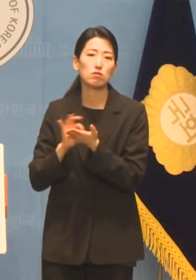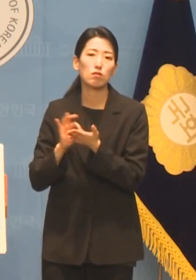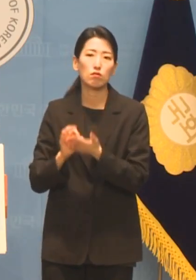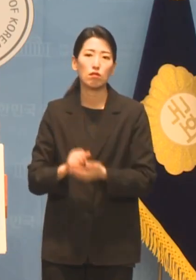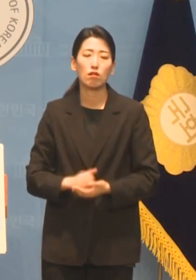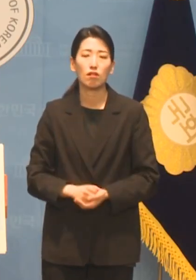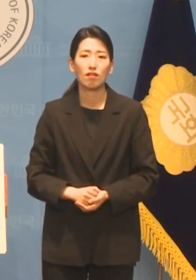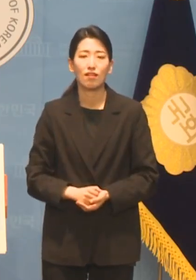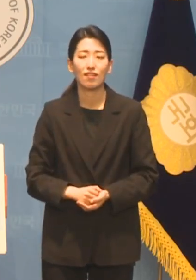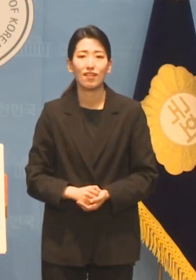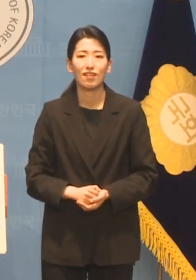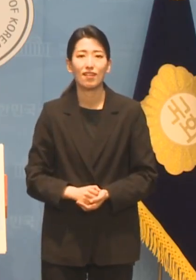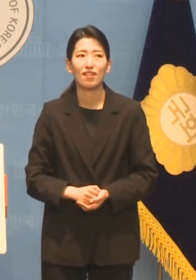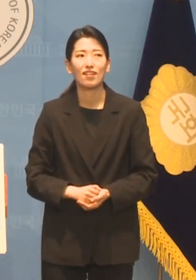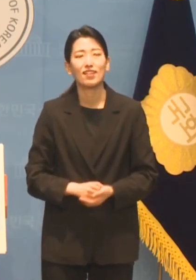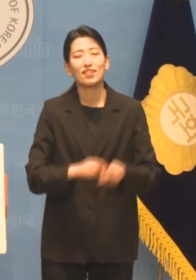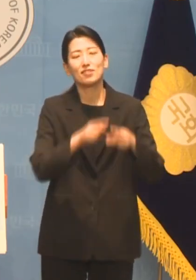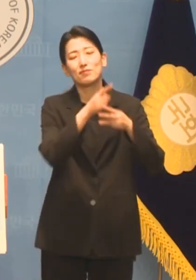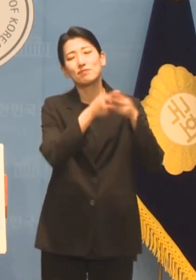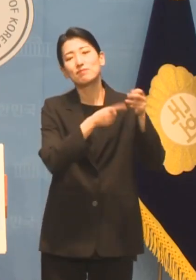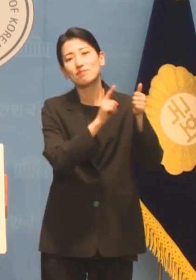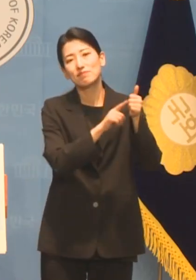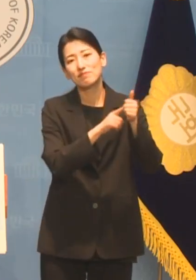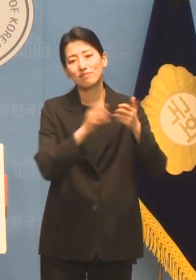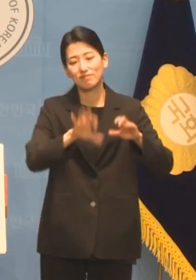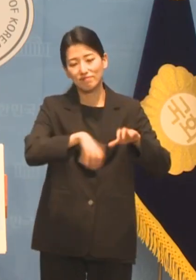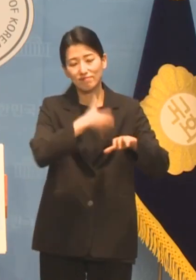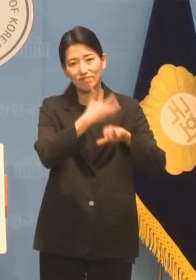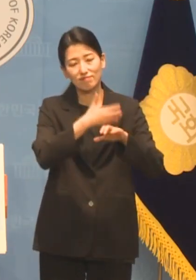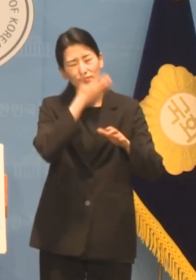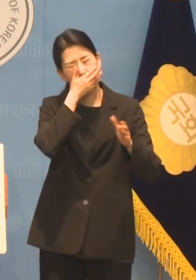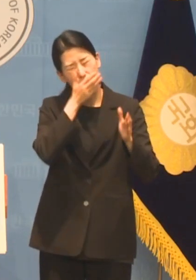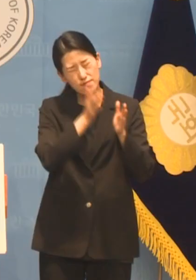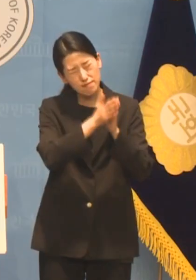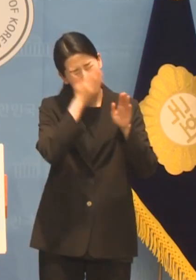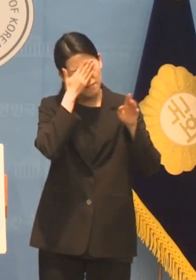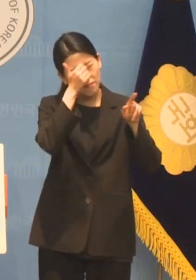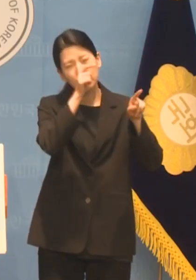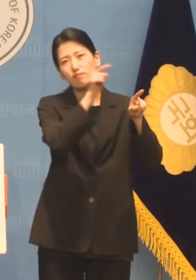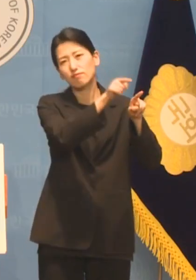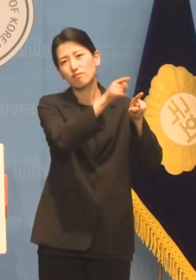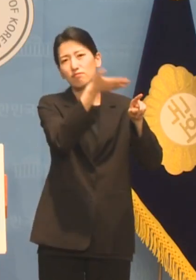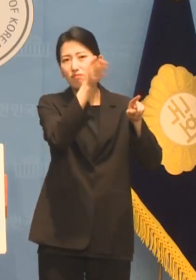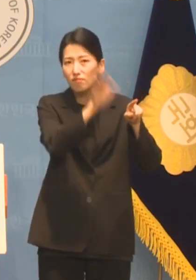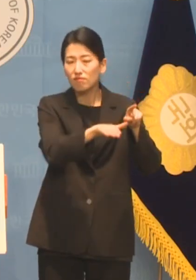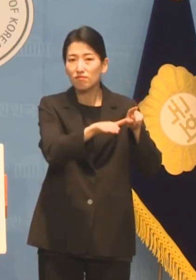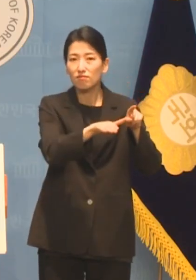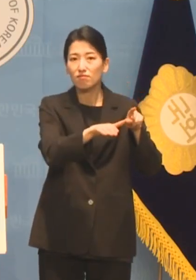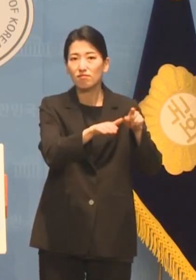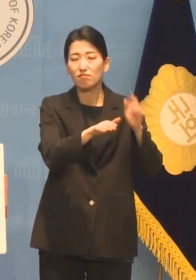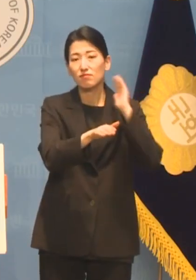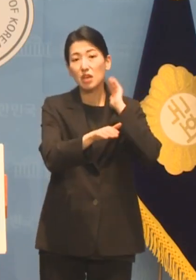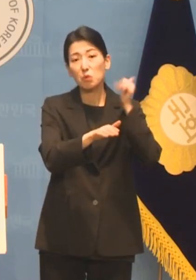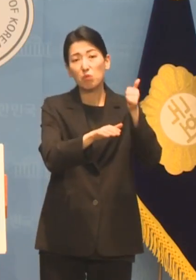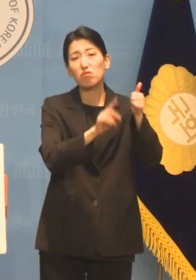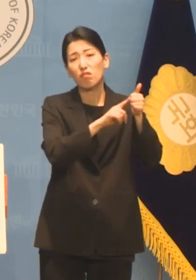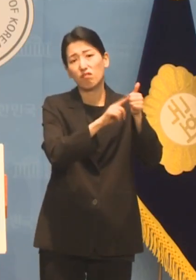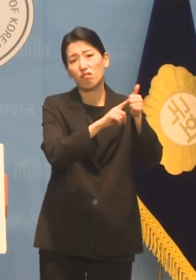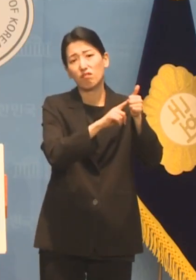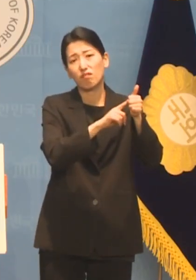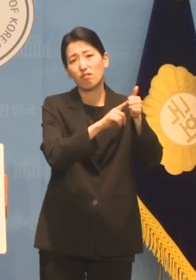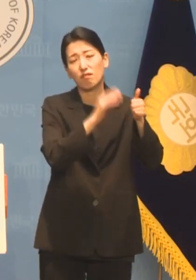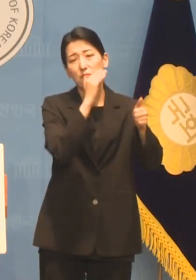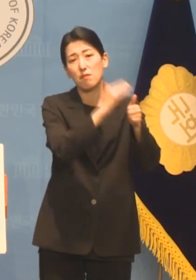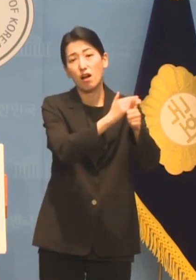쿠데타를 시도해 헌정질서를 무너뜨려 파면된 사람을 오직 전직 대통령이라는 이유로 국민의 혈세를 들여